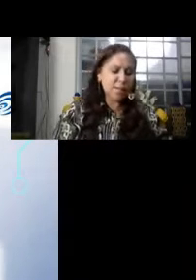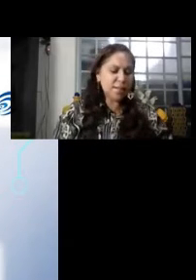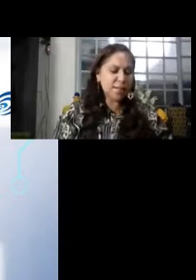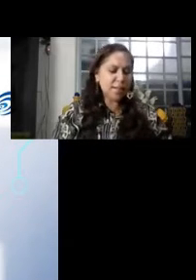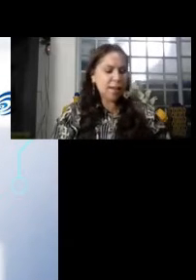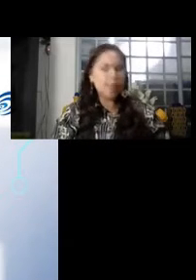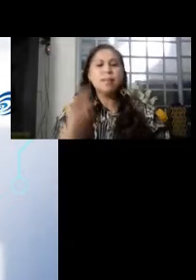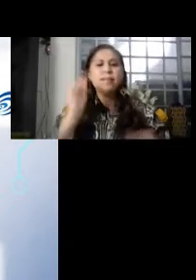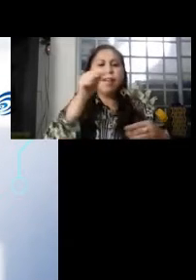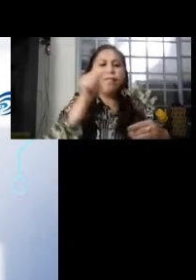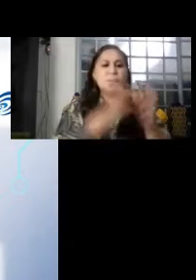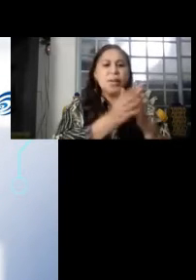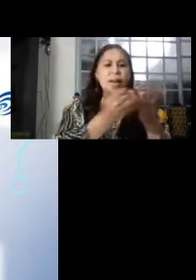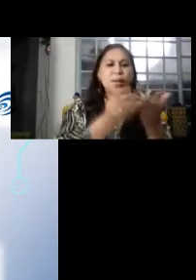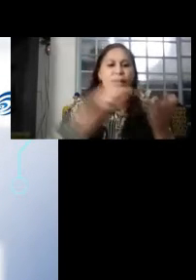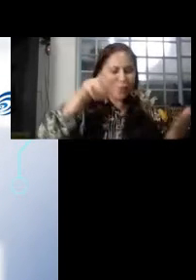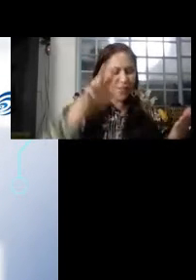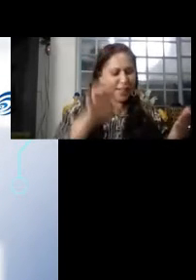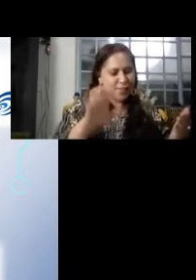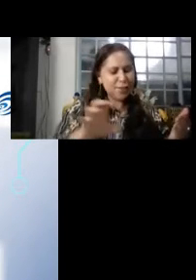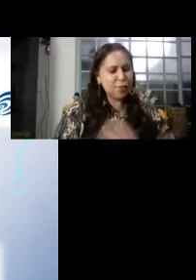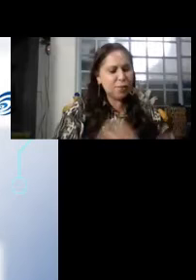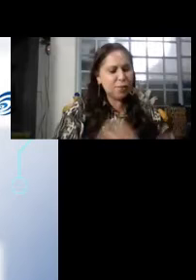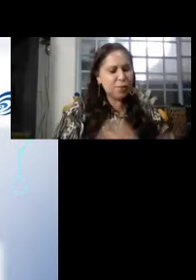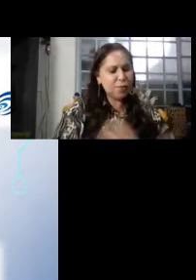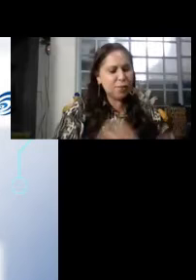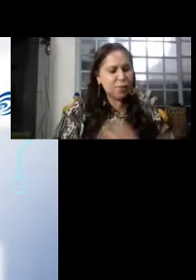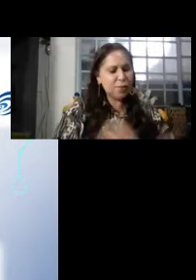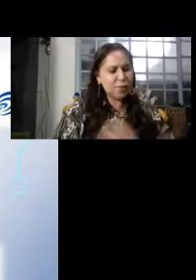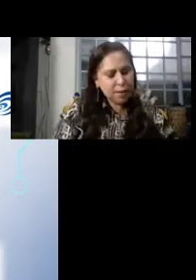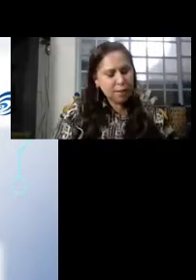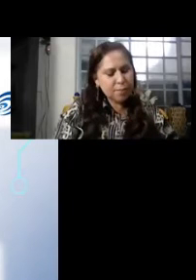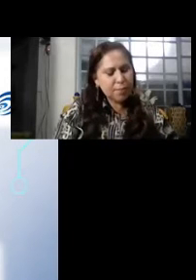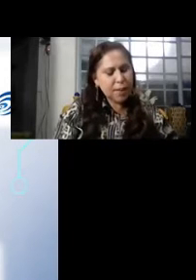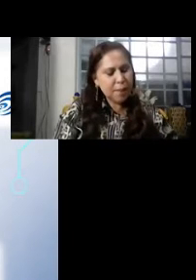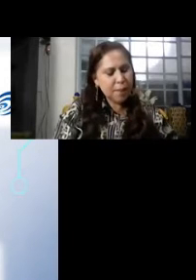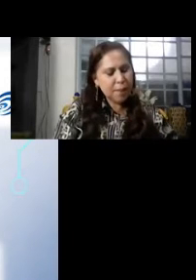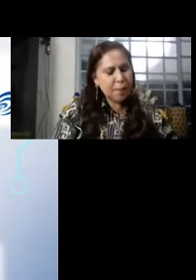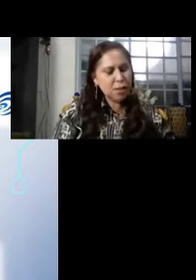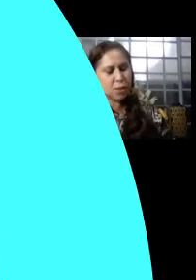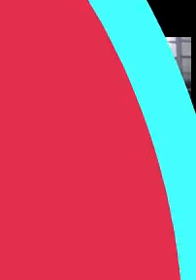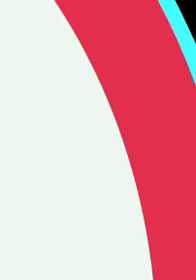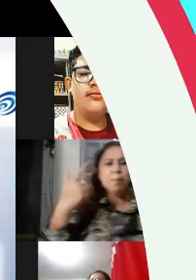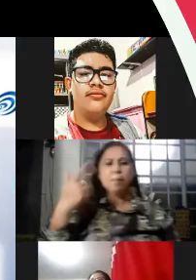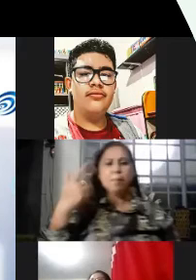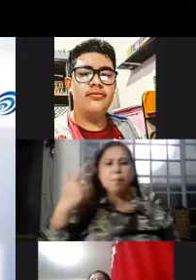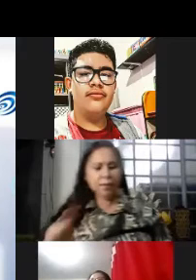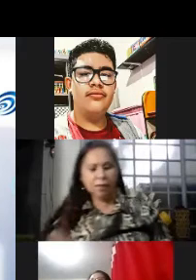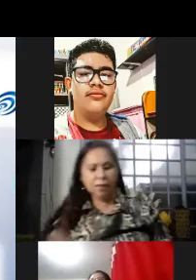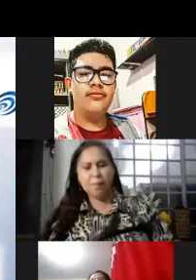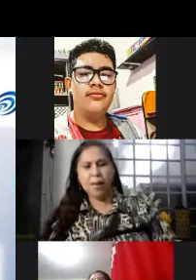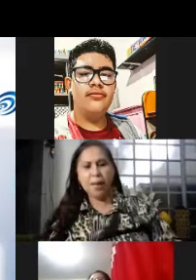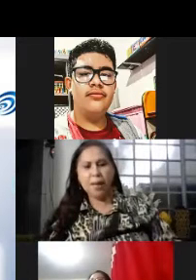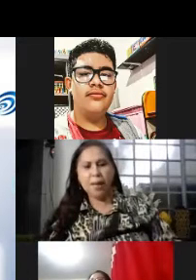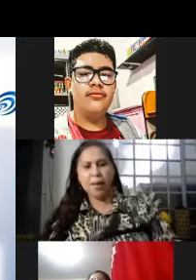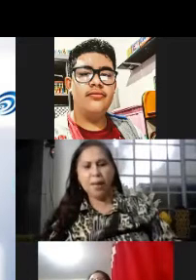Esse que se refere o que? Ao livro, né? O livro que você me emprestou. Então, vou repetir